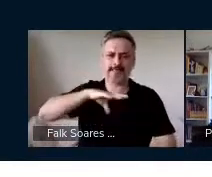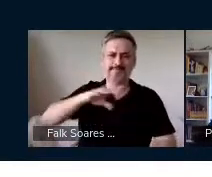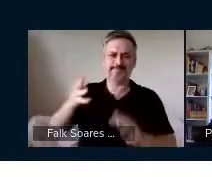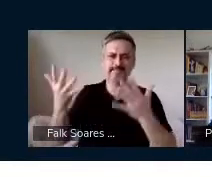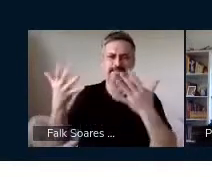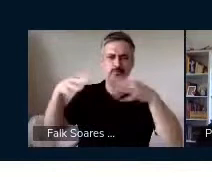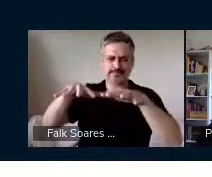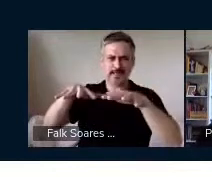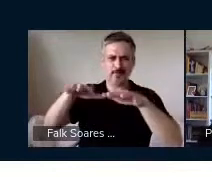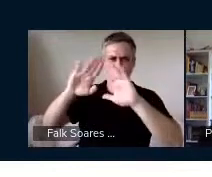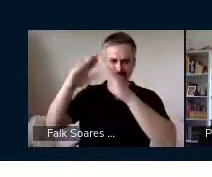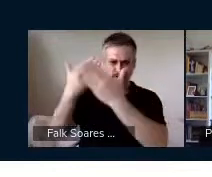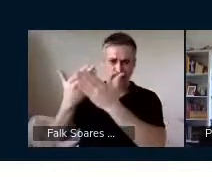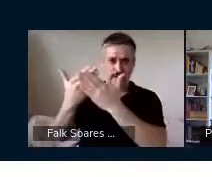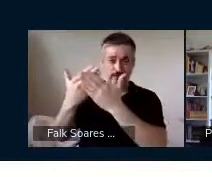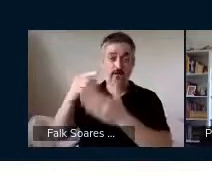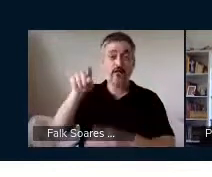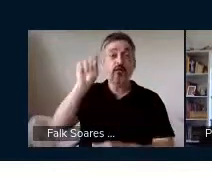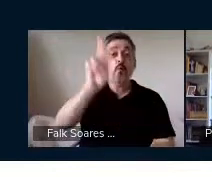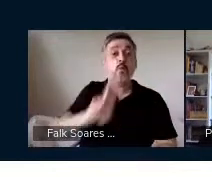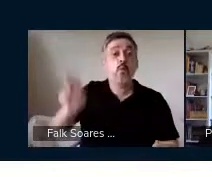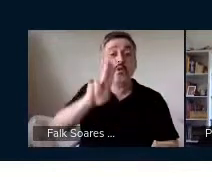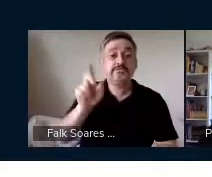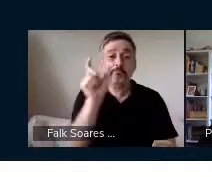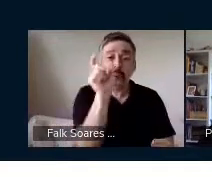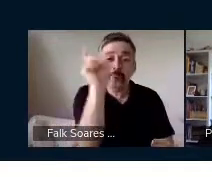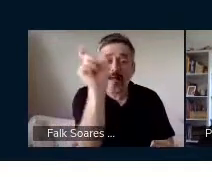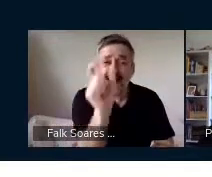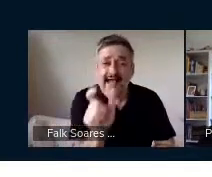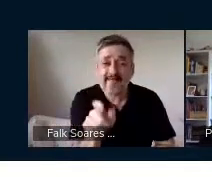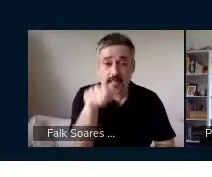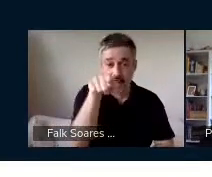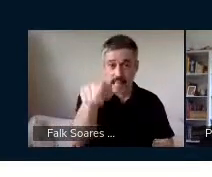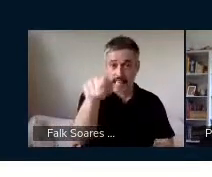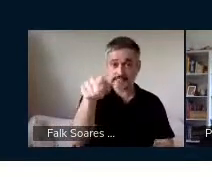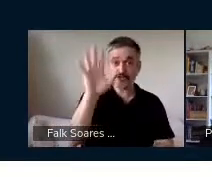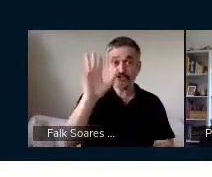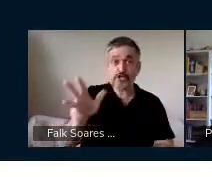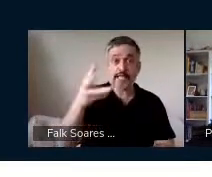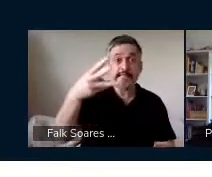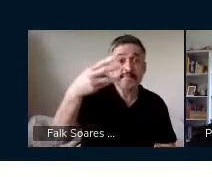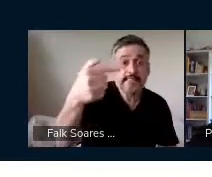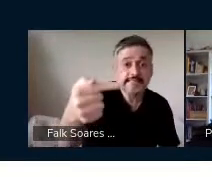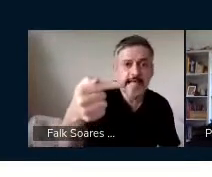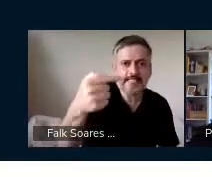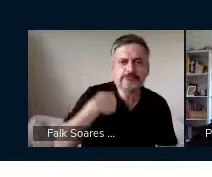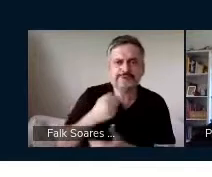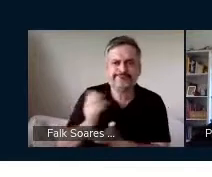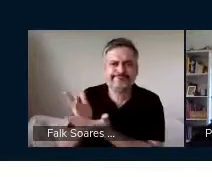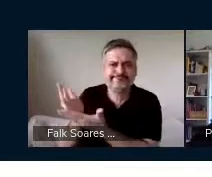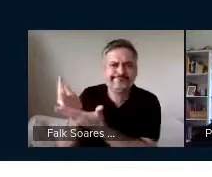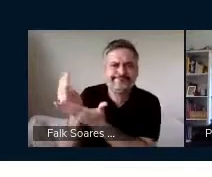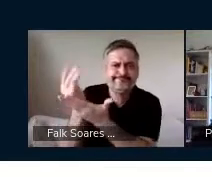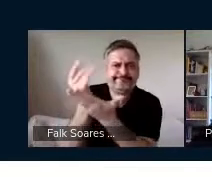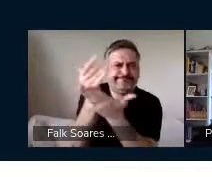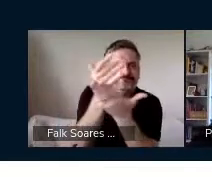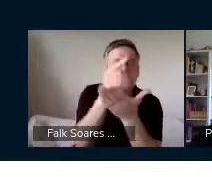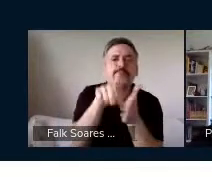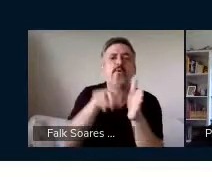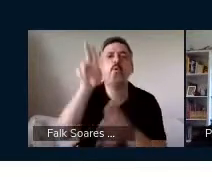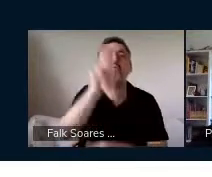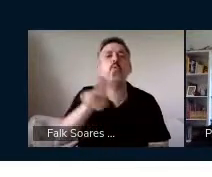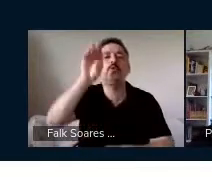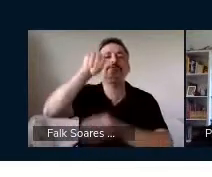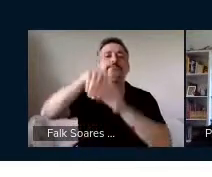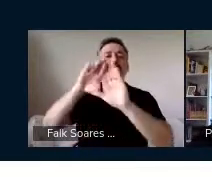termos coletados de bibliografia especializada, que foram 37, total